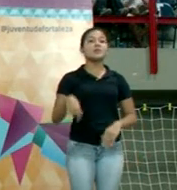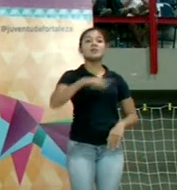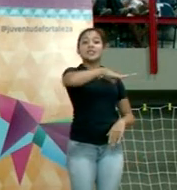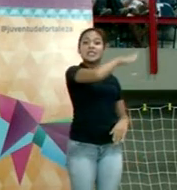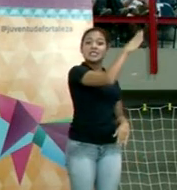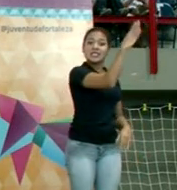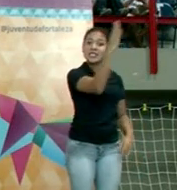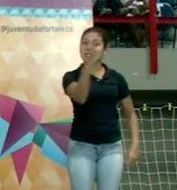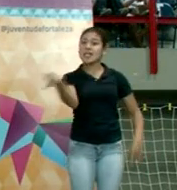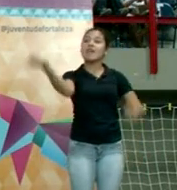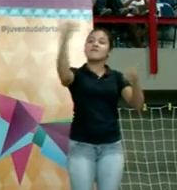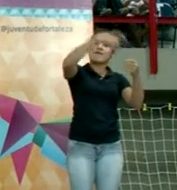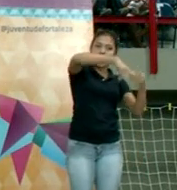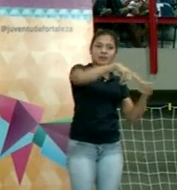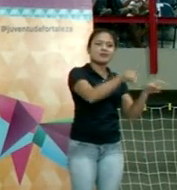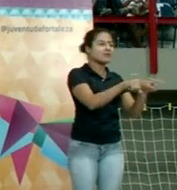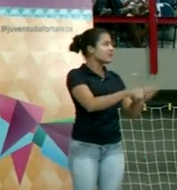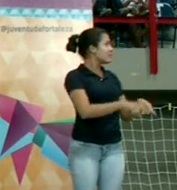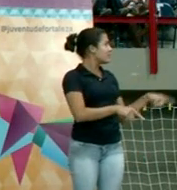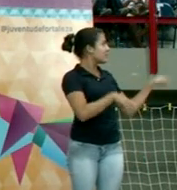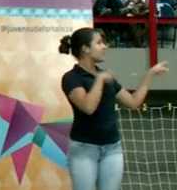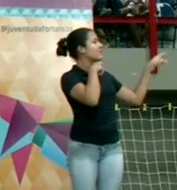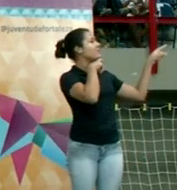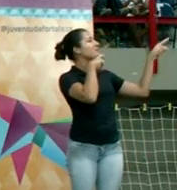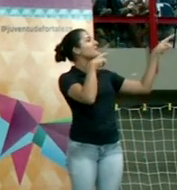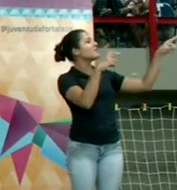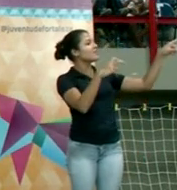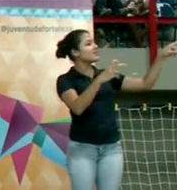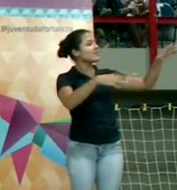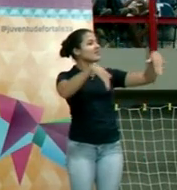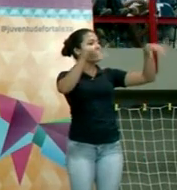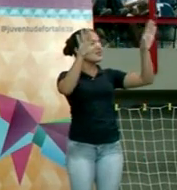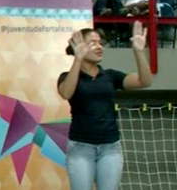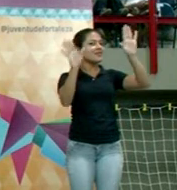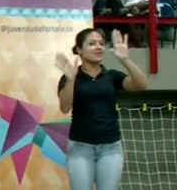tá bom? Então vai lá. Dá um grito.